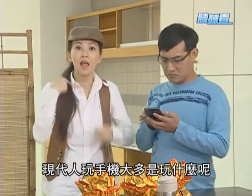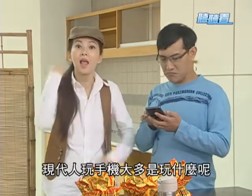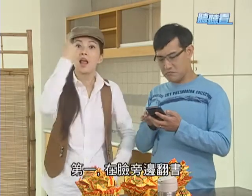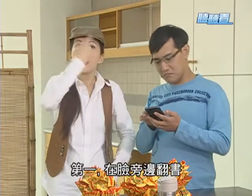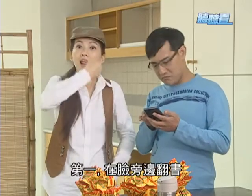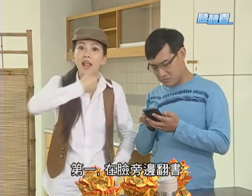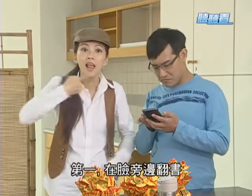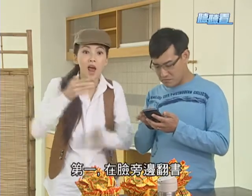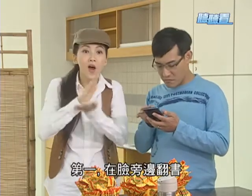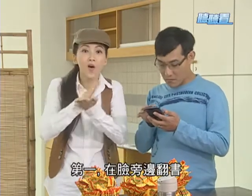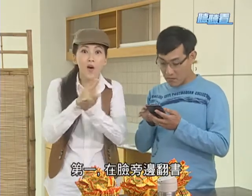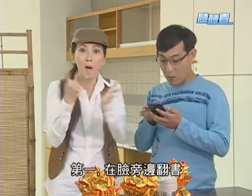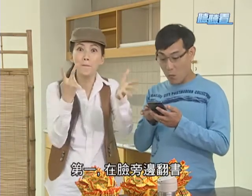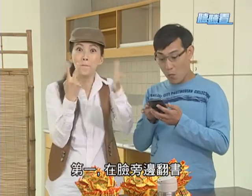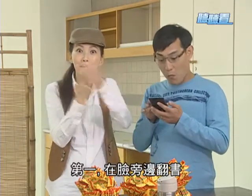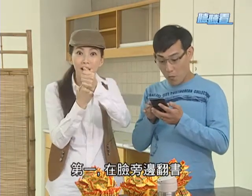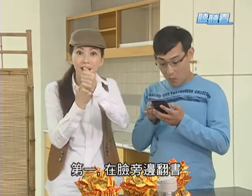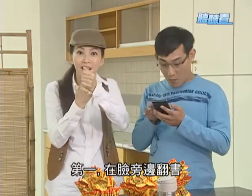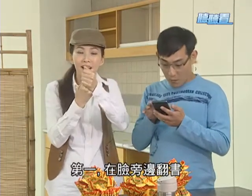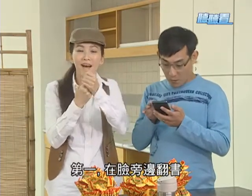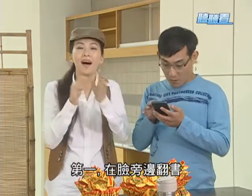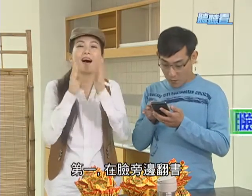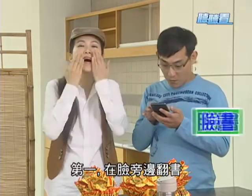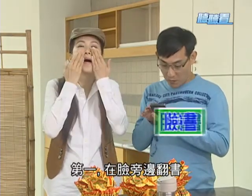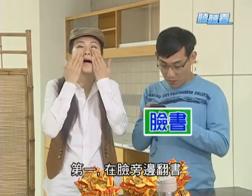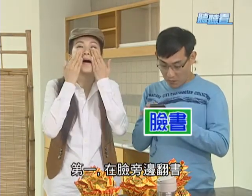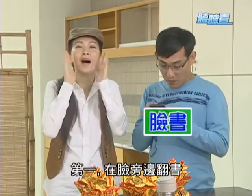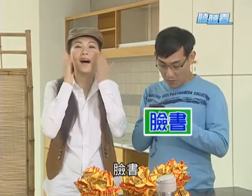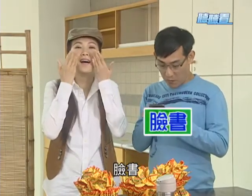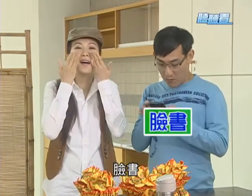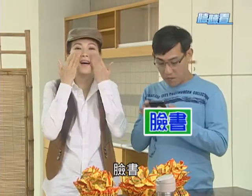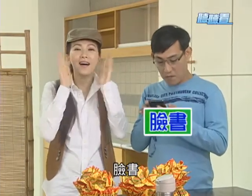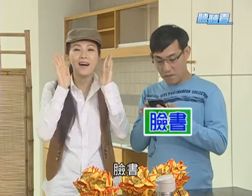一，在脸旁边翻书，脸书，